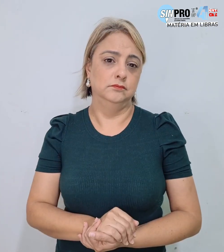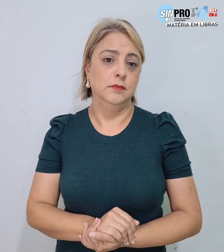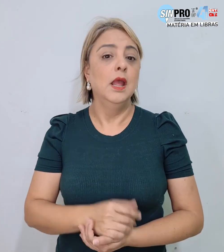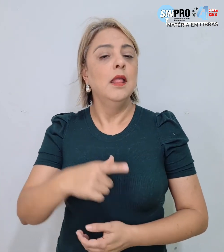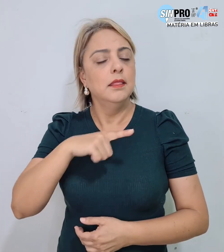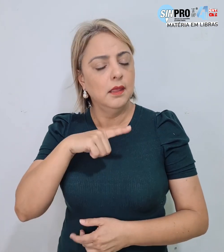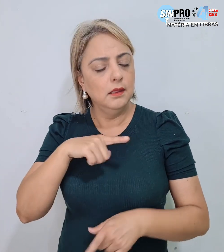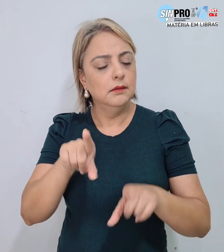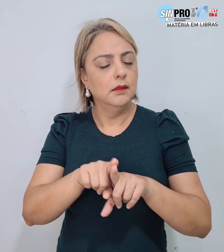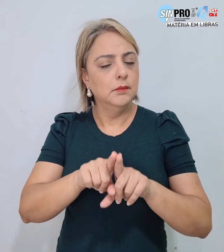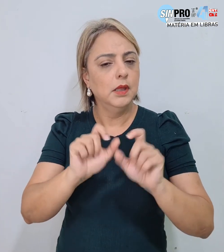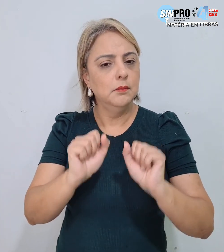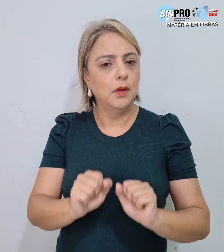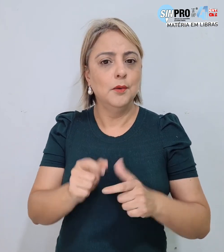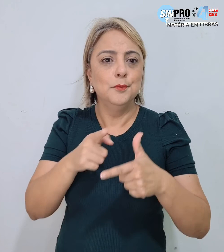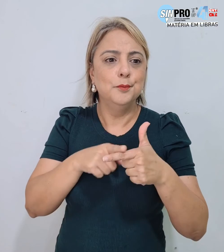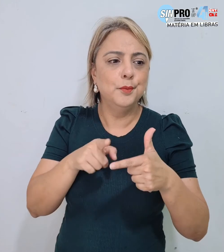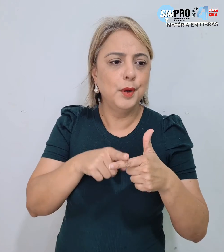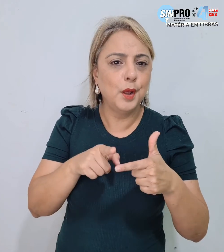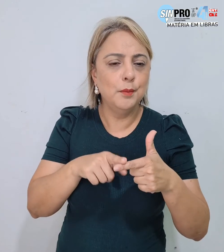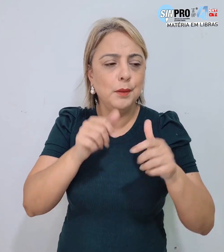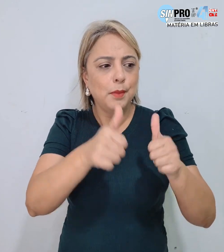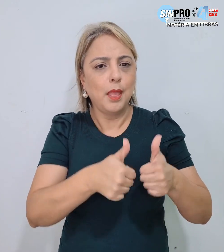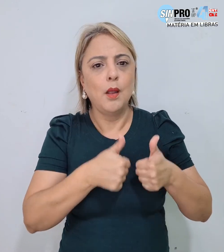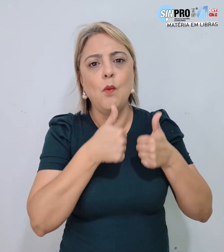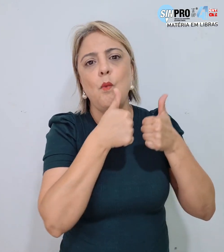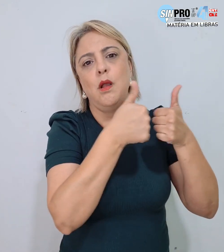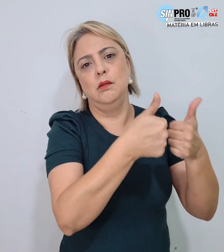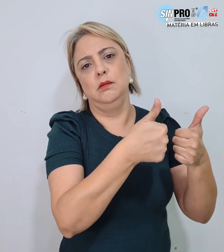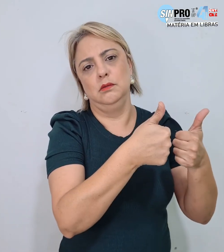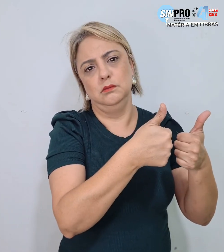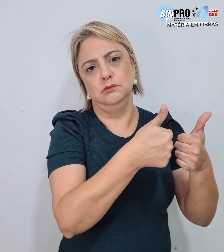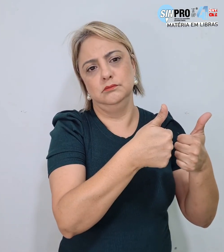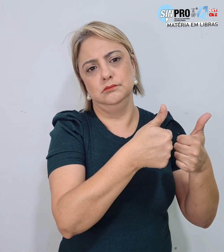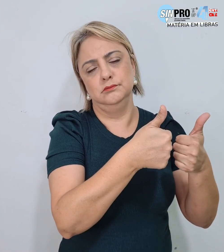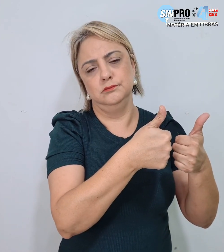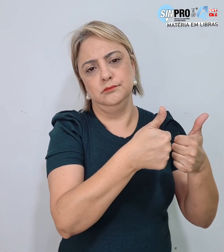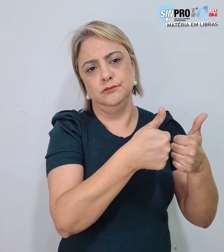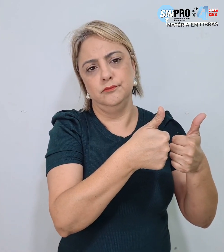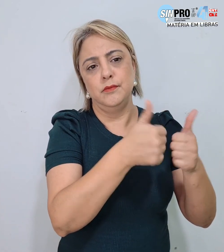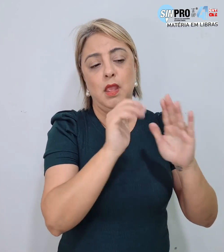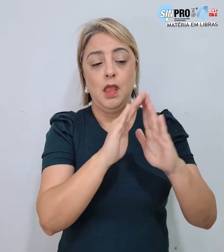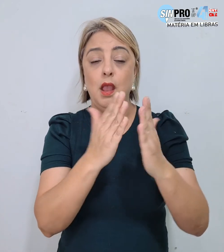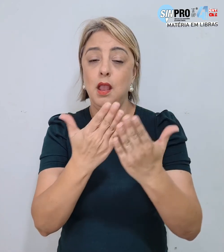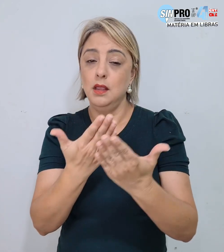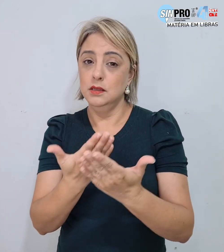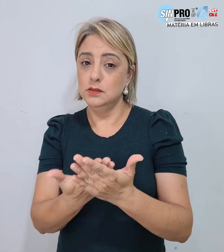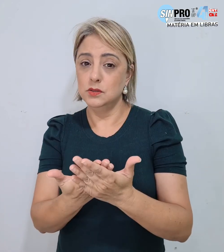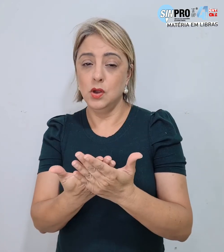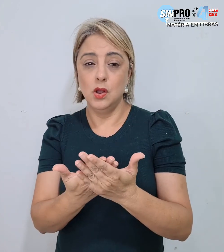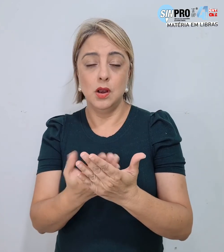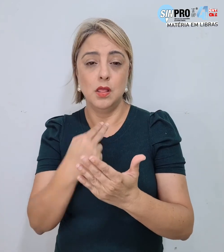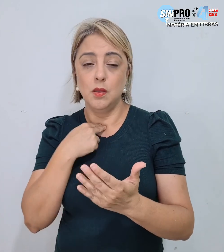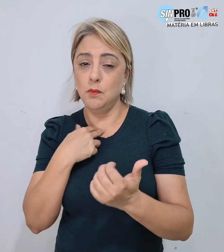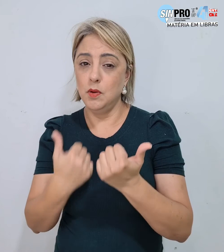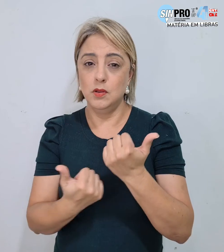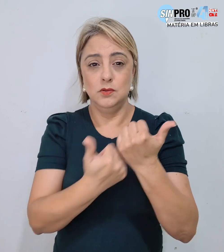e Há também um problema de qualidade e a escola é insubstituível